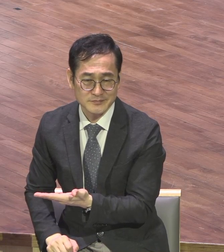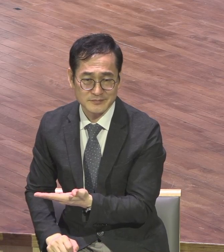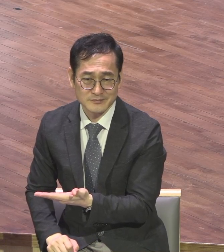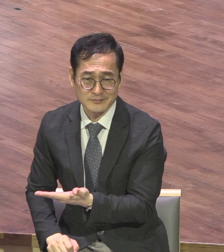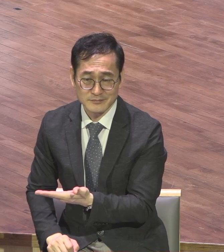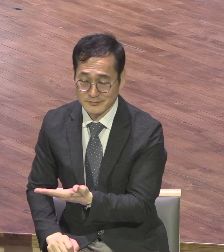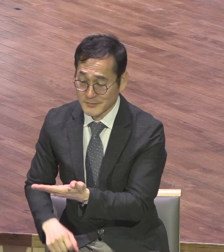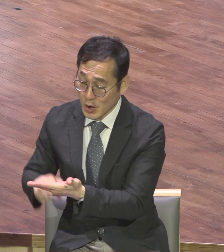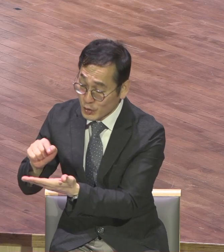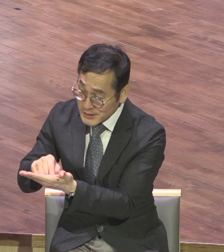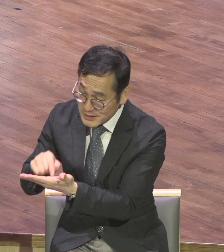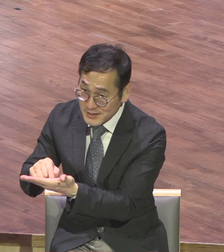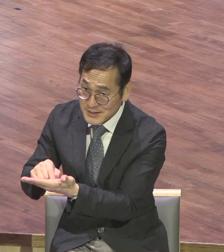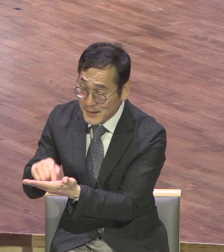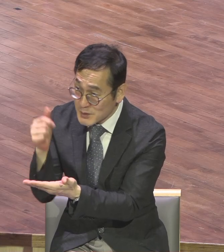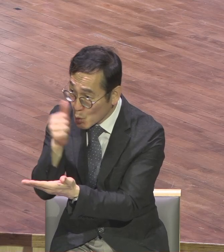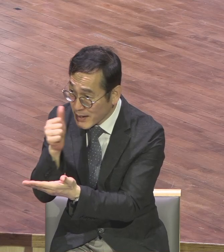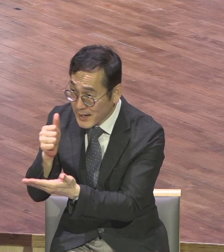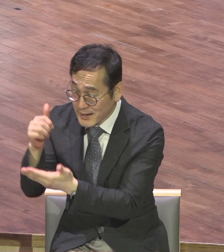않겠나.